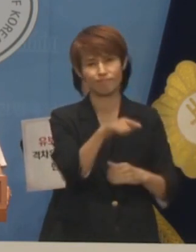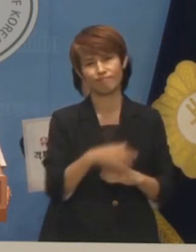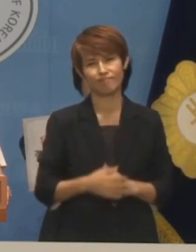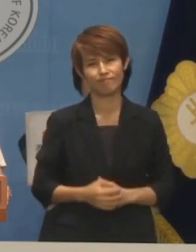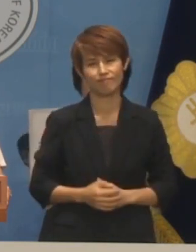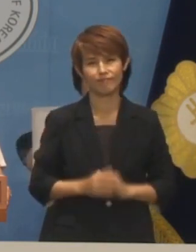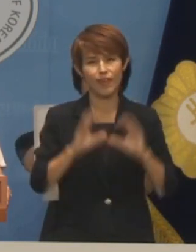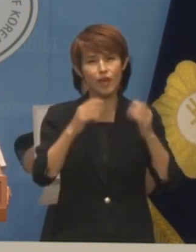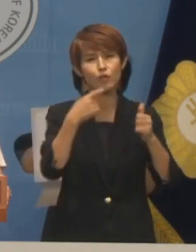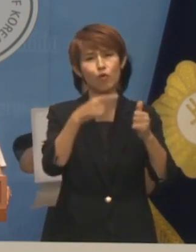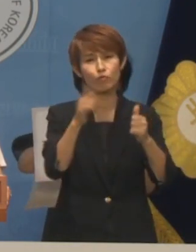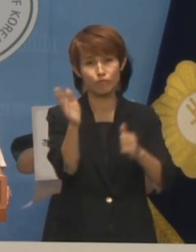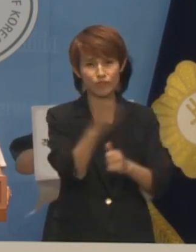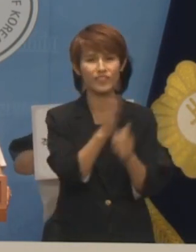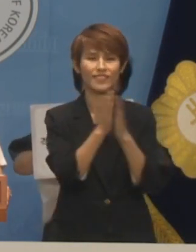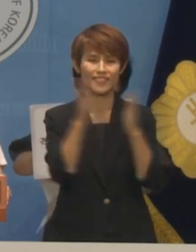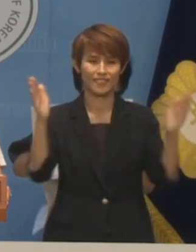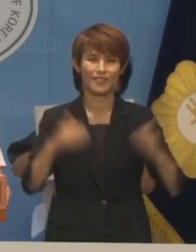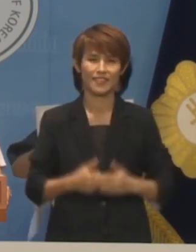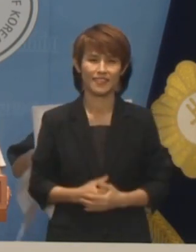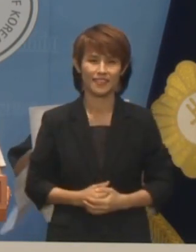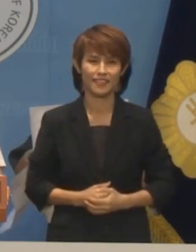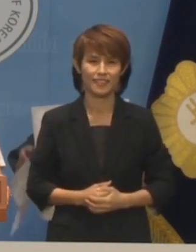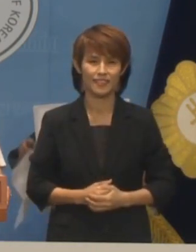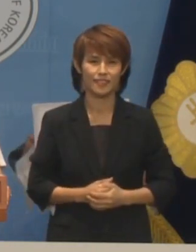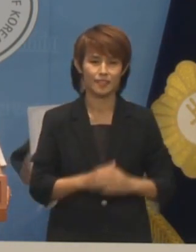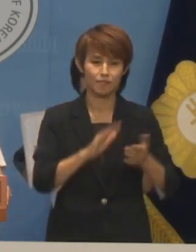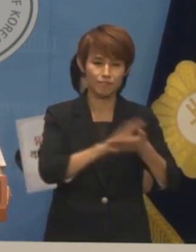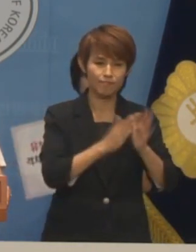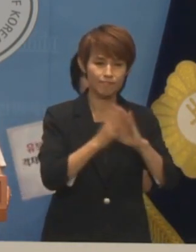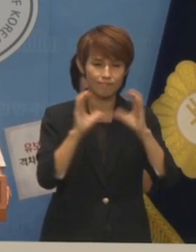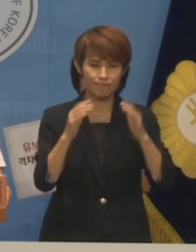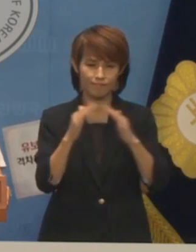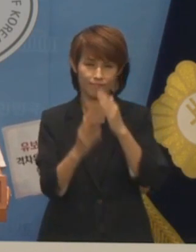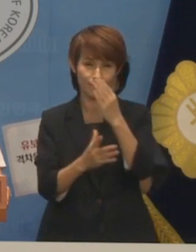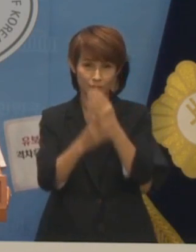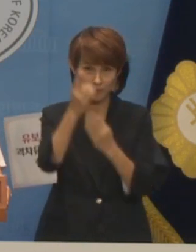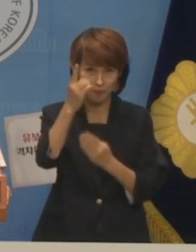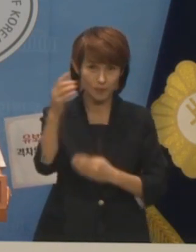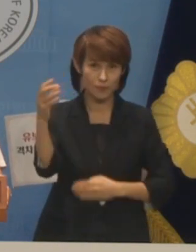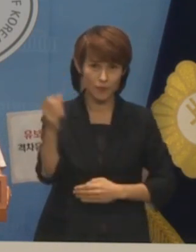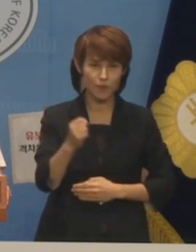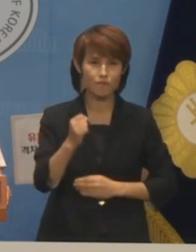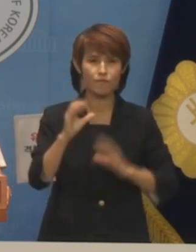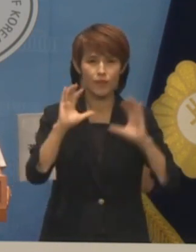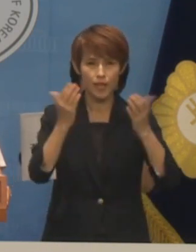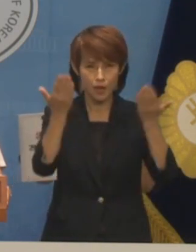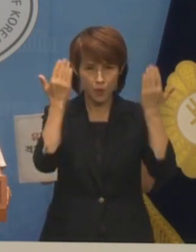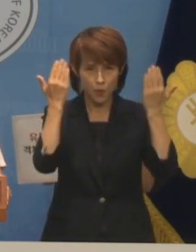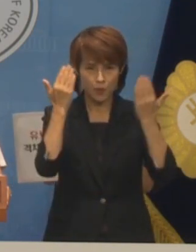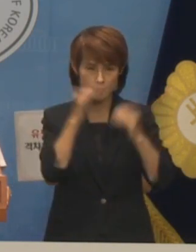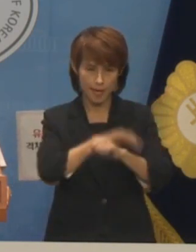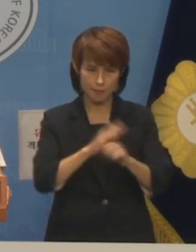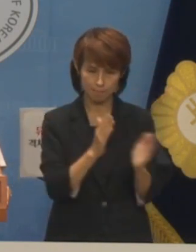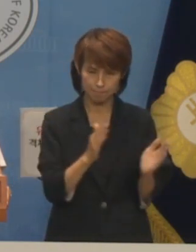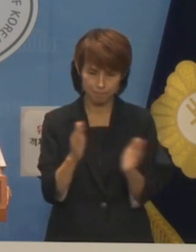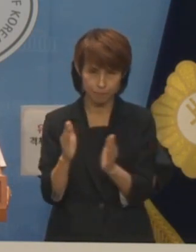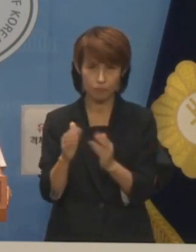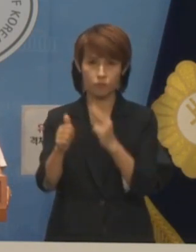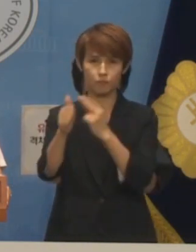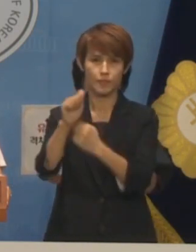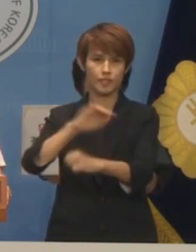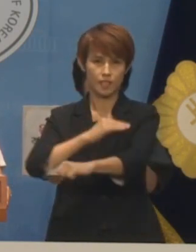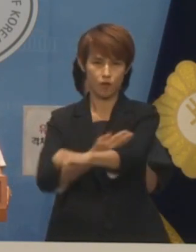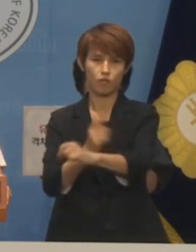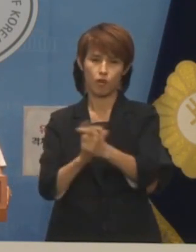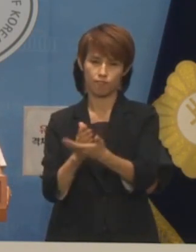바로 유아교육에서 시작한다. 유보통합을 통해 우리는 유아학교 체제를 합리적으로 설계하고 교원의 자격을